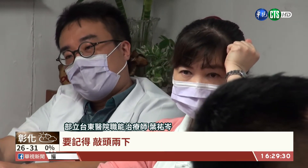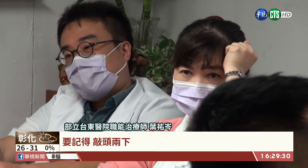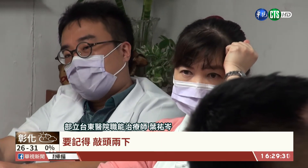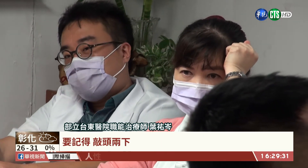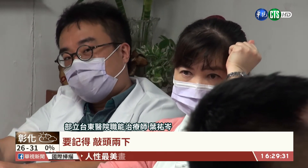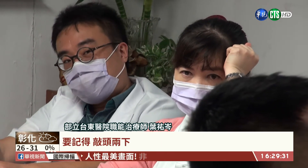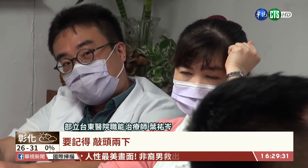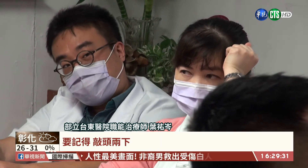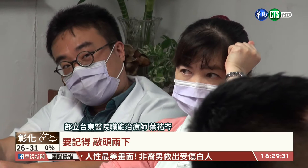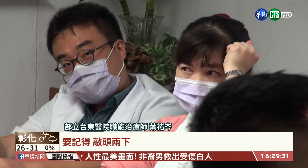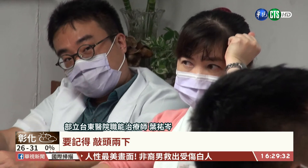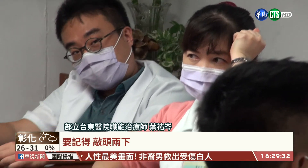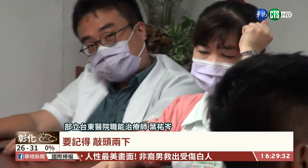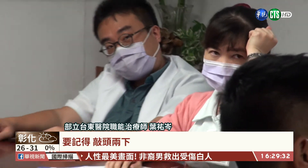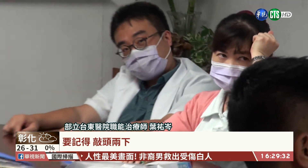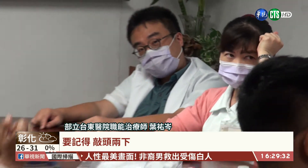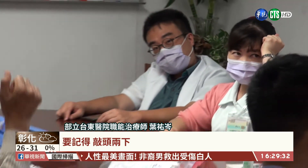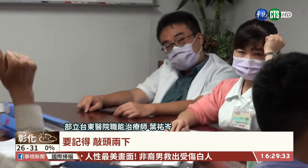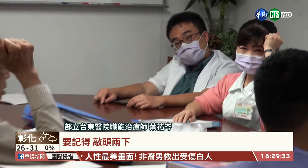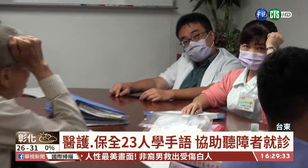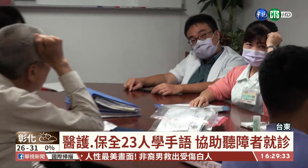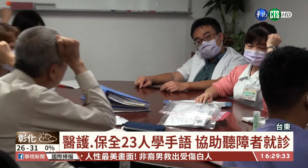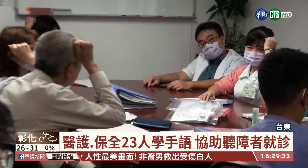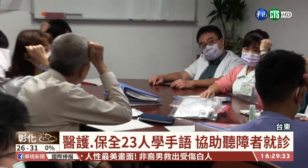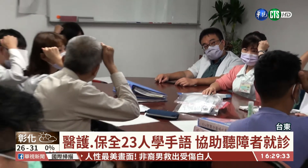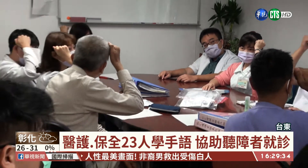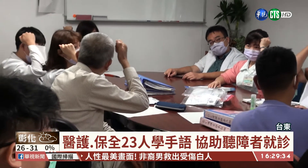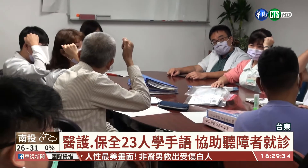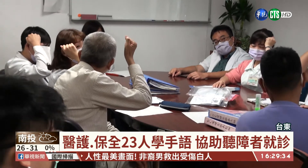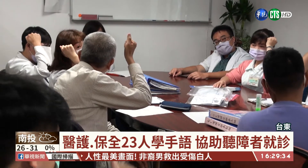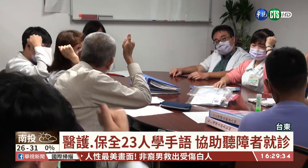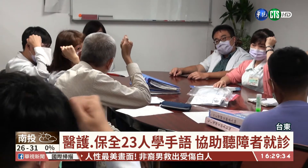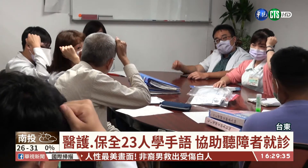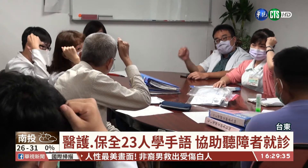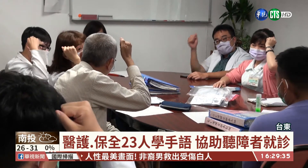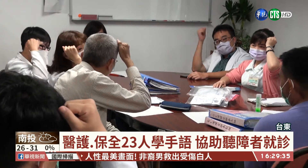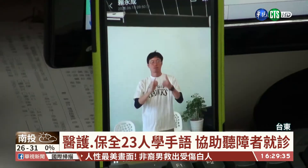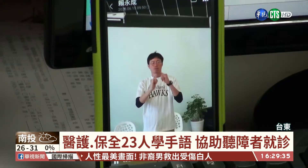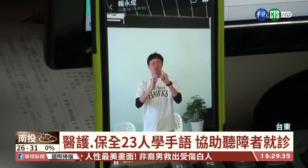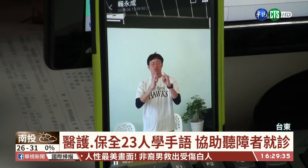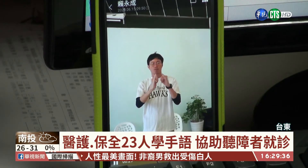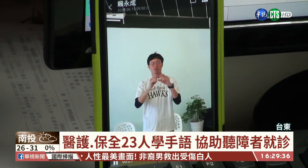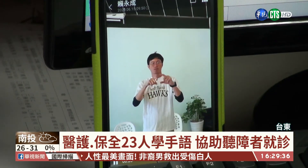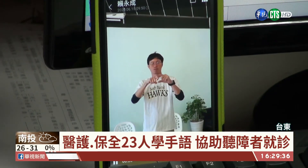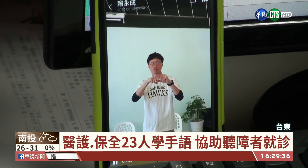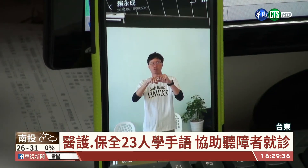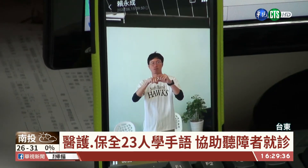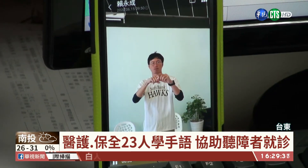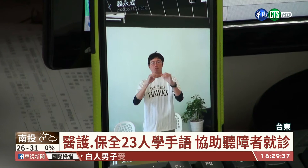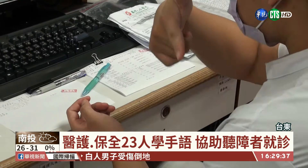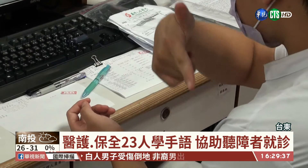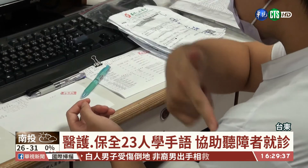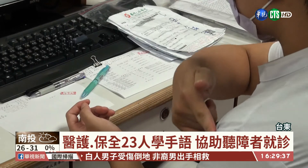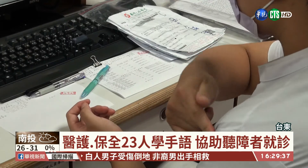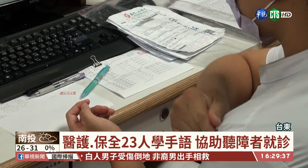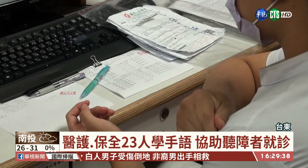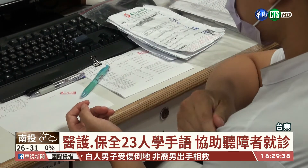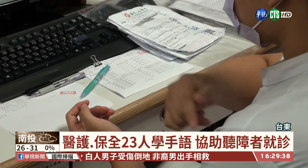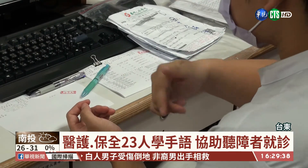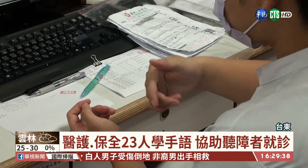对，敲头2下要记得。 利用透早开会时，为上基本的开始学起，佮请专业的手语老师录影片，加强大家记